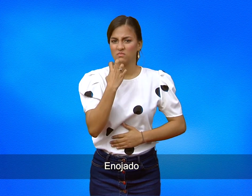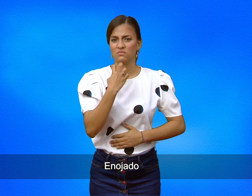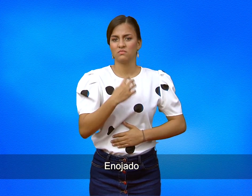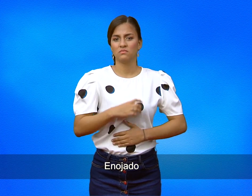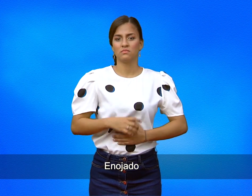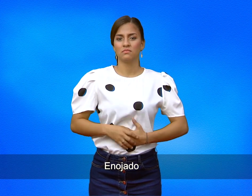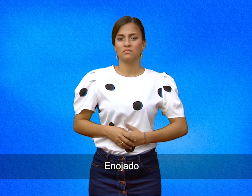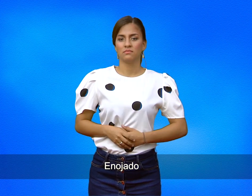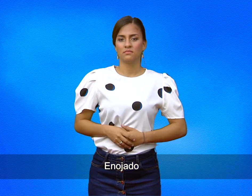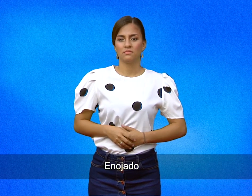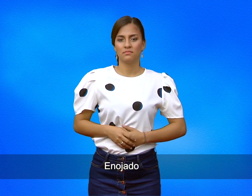Enojado.